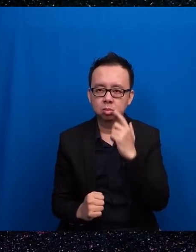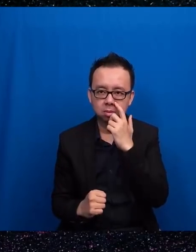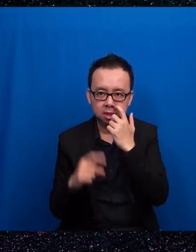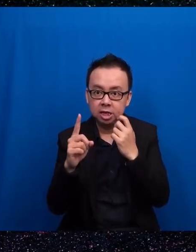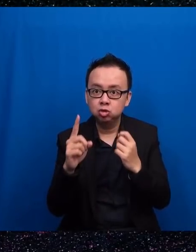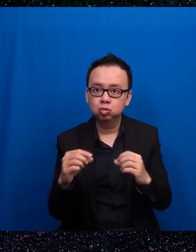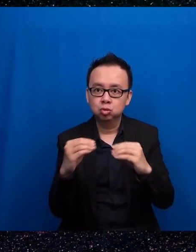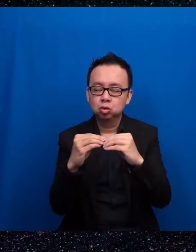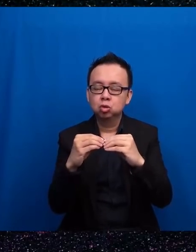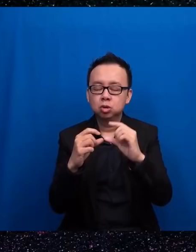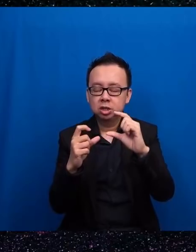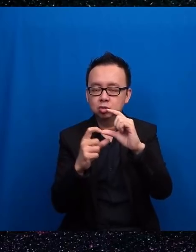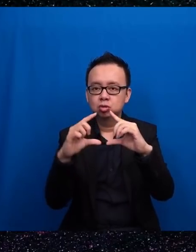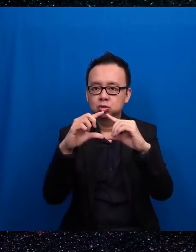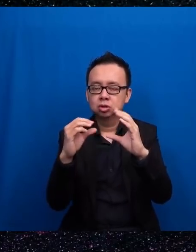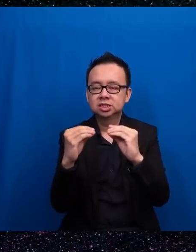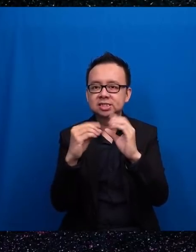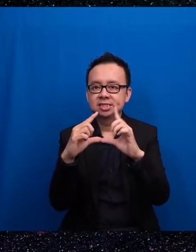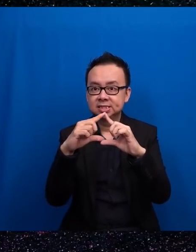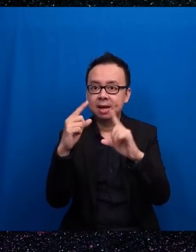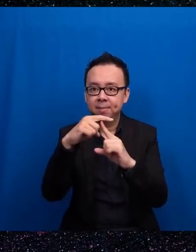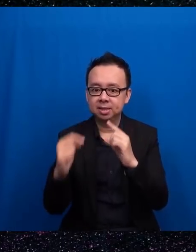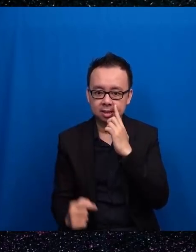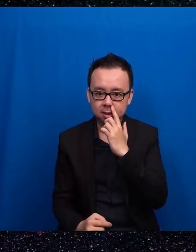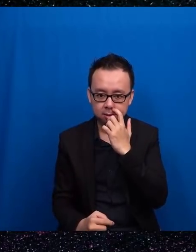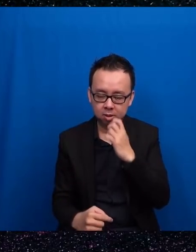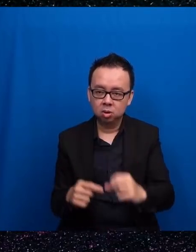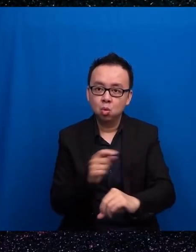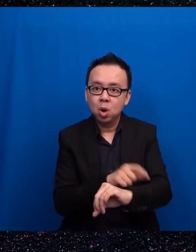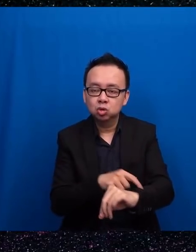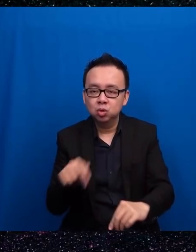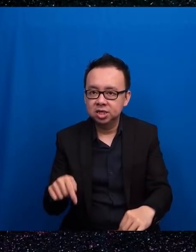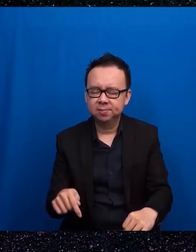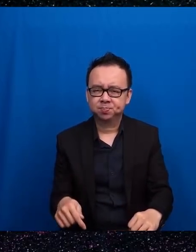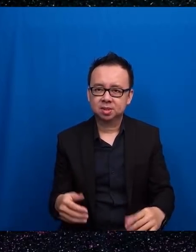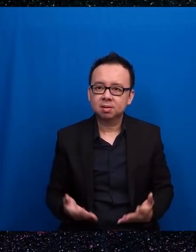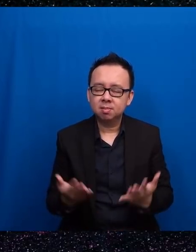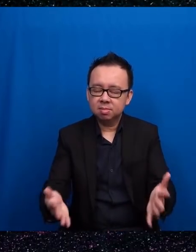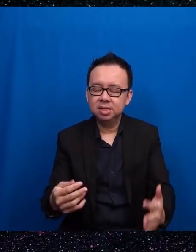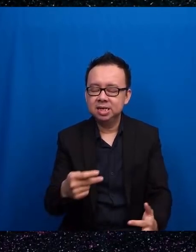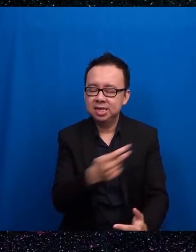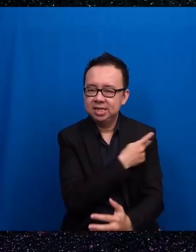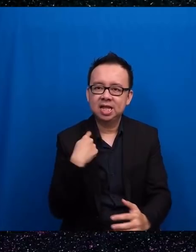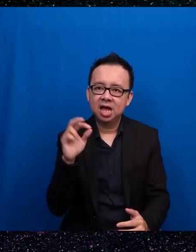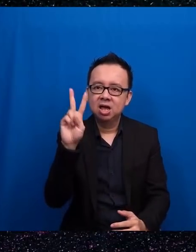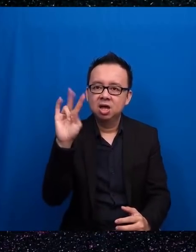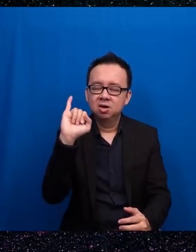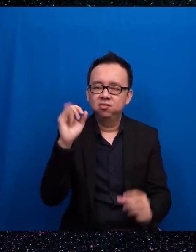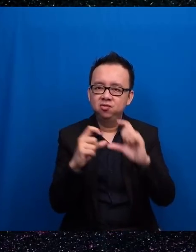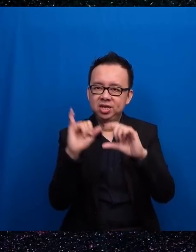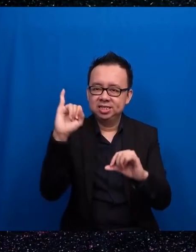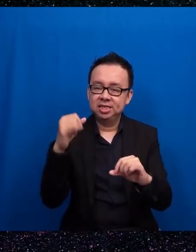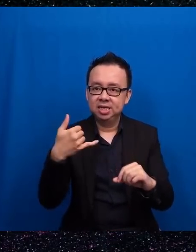Sabat. Saya harap masa-masa seperti ini memberi kita sebuah visi yang baru. Jangan sampai kita menganggur tanpa